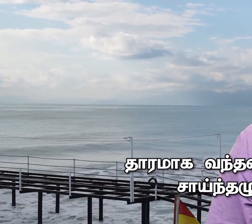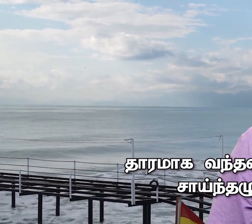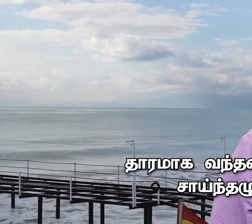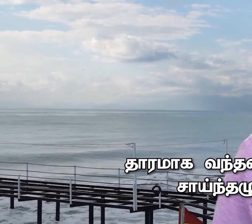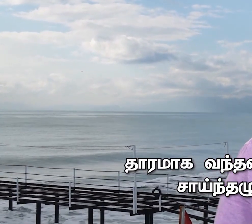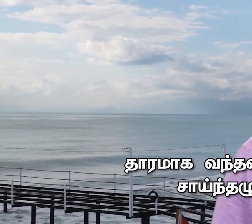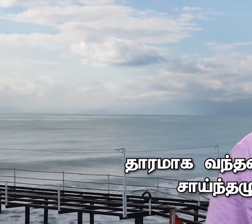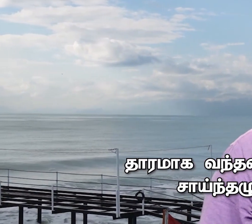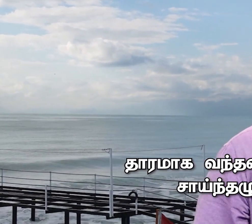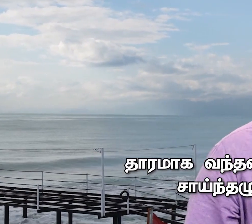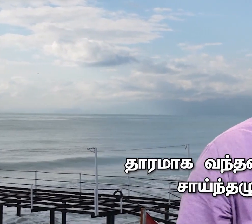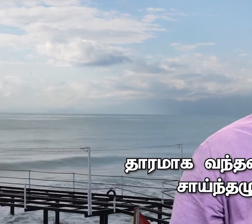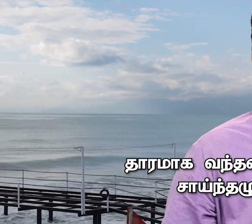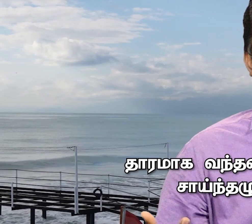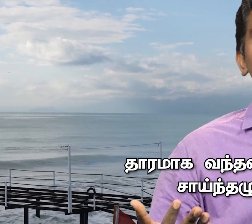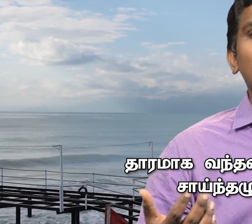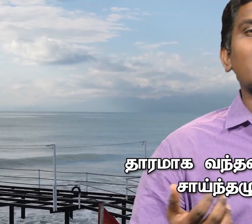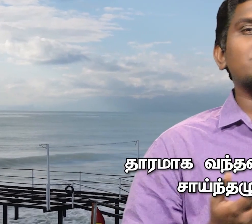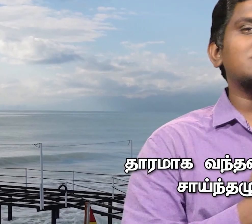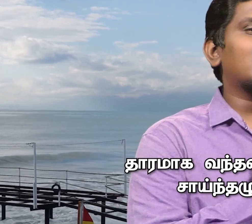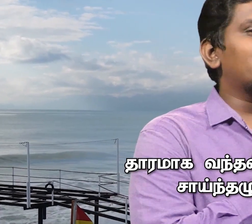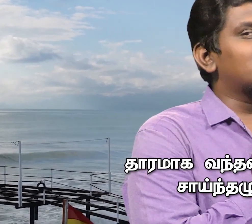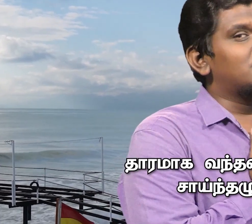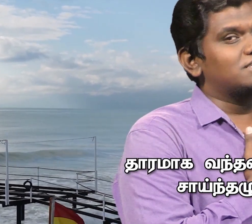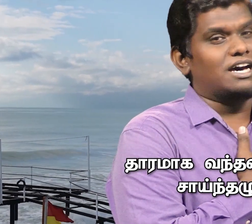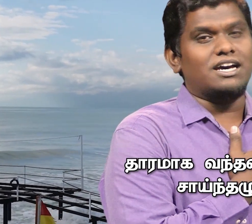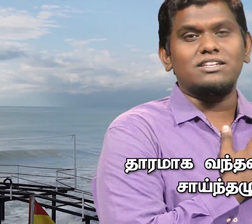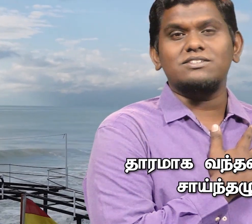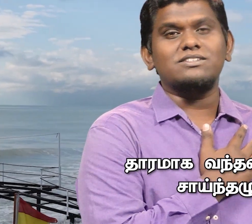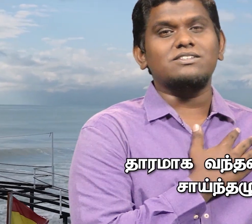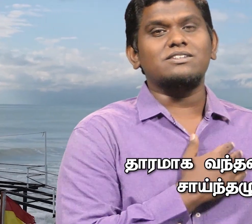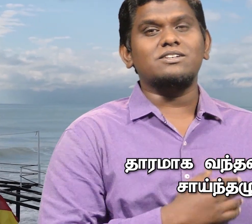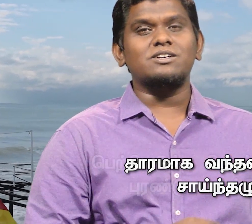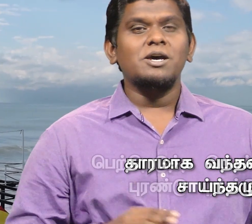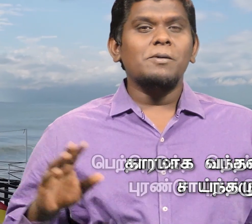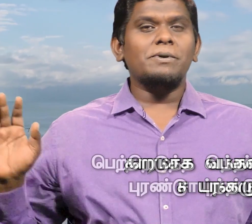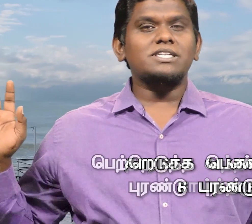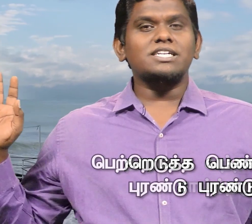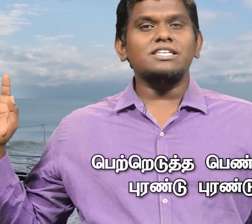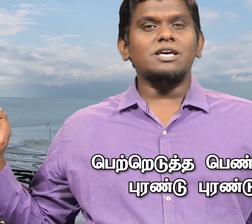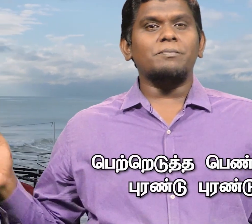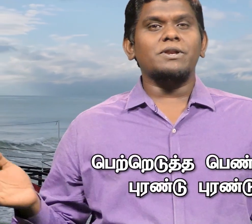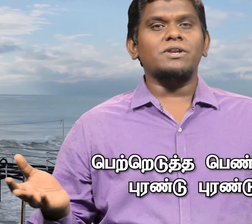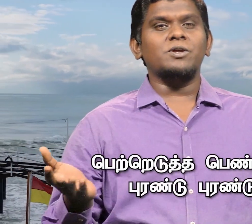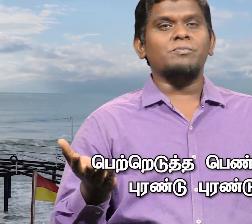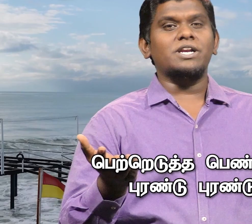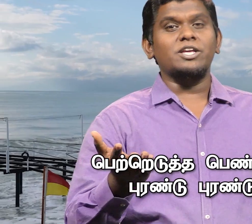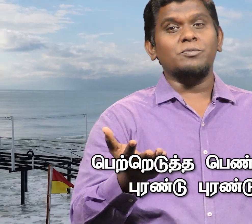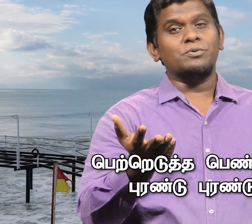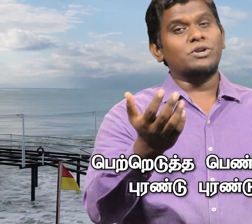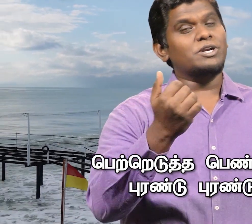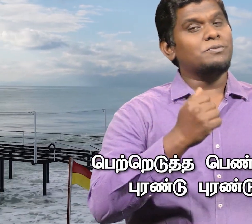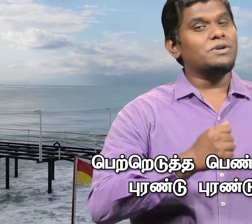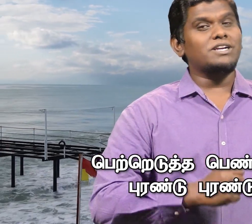சாய்ந்தெழுதாலும் தாரமாக வந்தவள் மார்பில் சாய்ந்தெழுதாலும் பெற்றெடுத்த பெண்ணும்